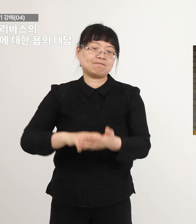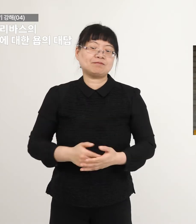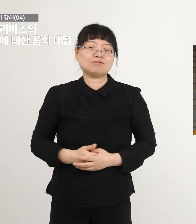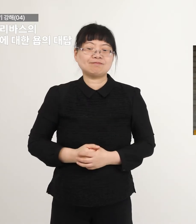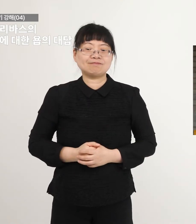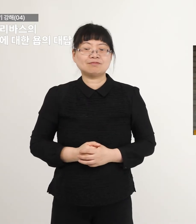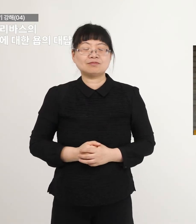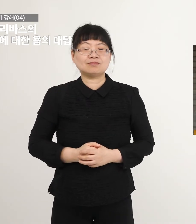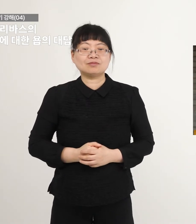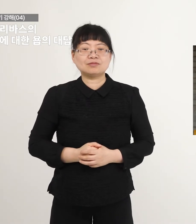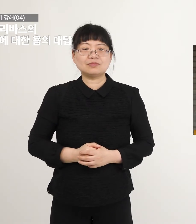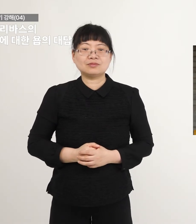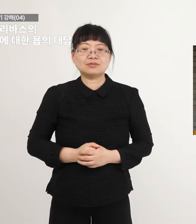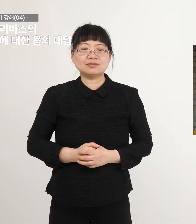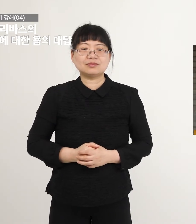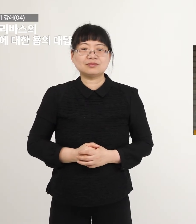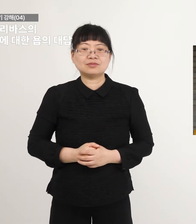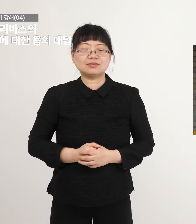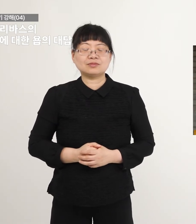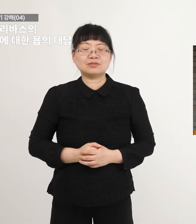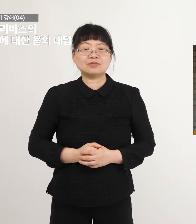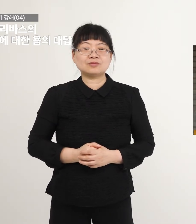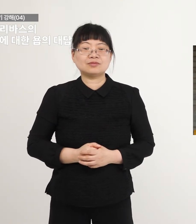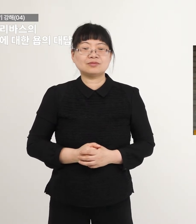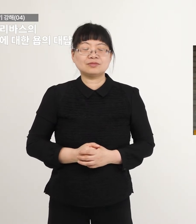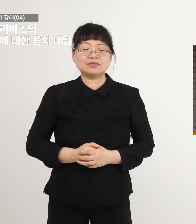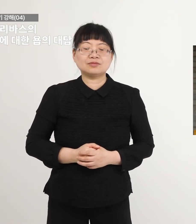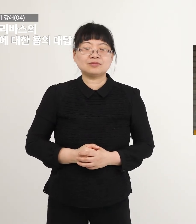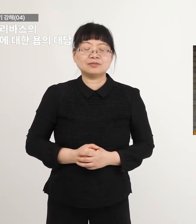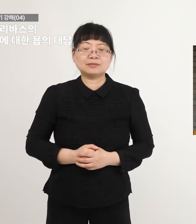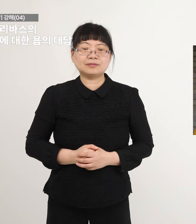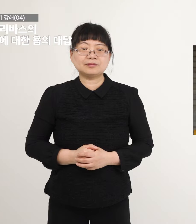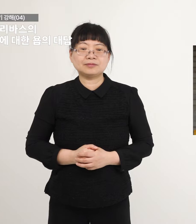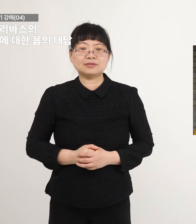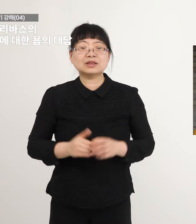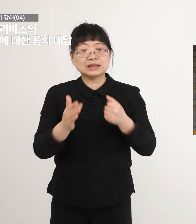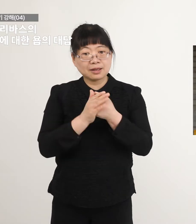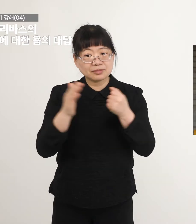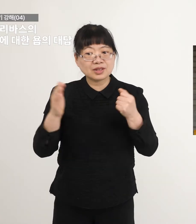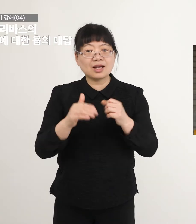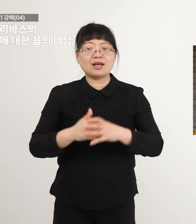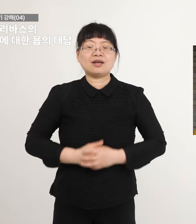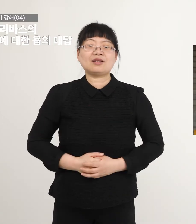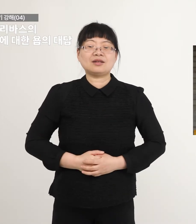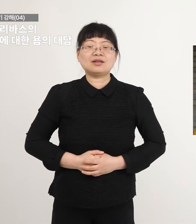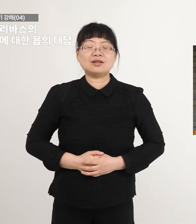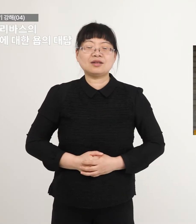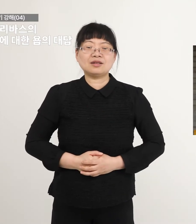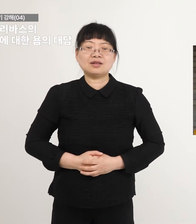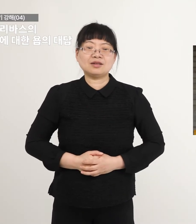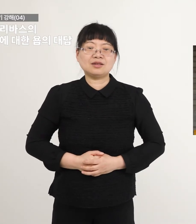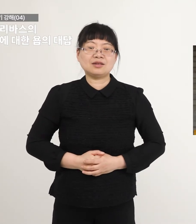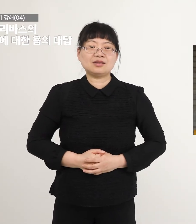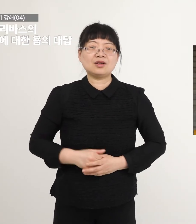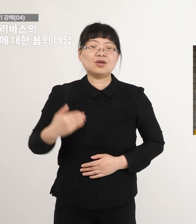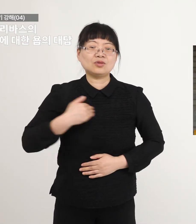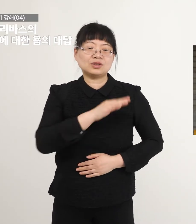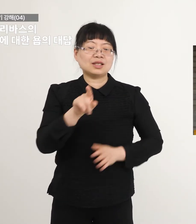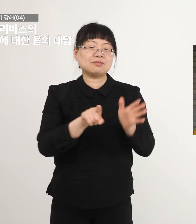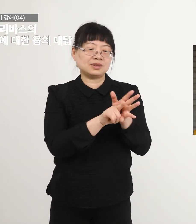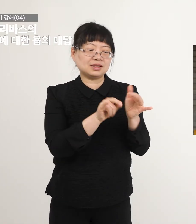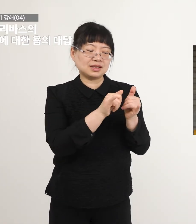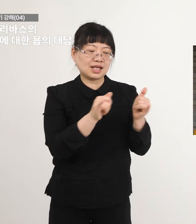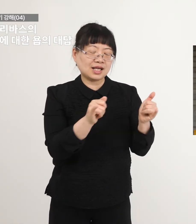훨씬 쉽습니다. 그렇게 알아듣기가 쉽습니다. 그래서 우리